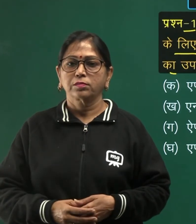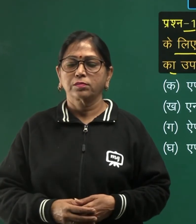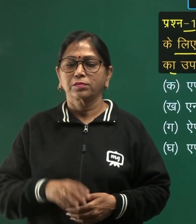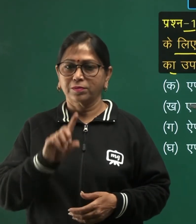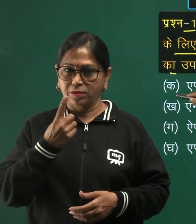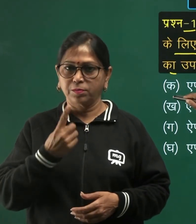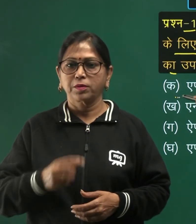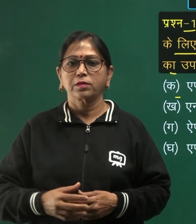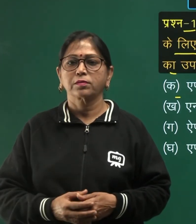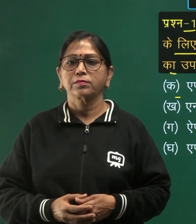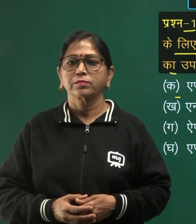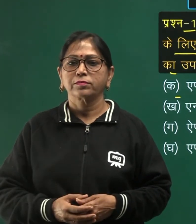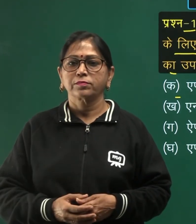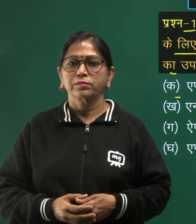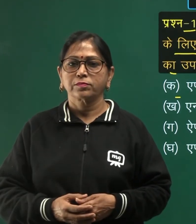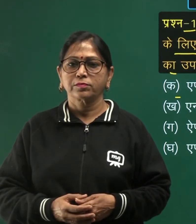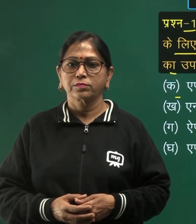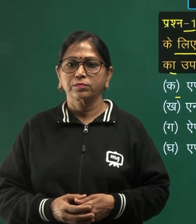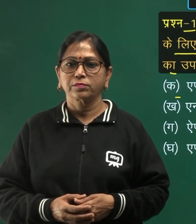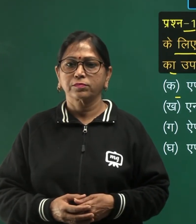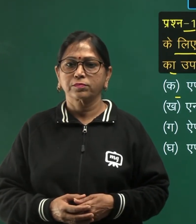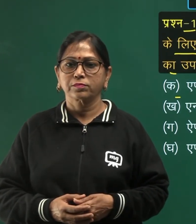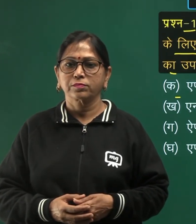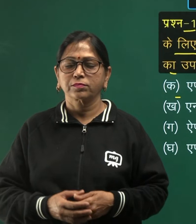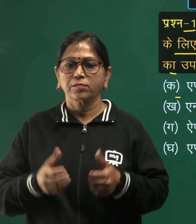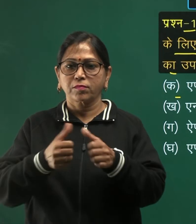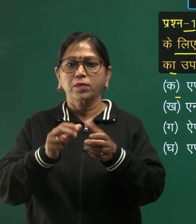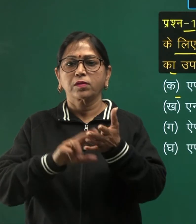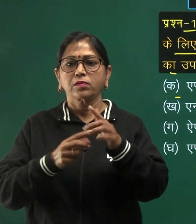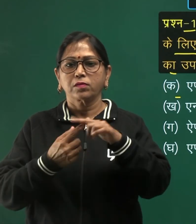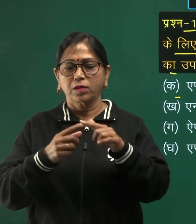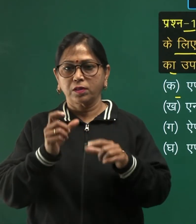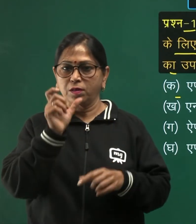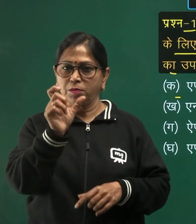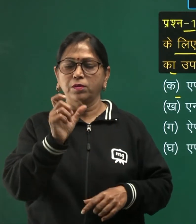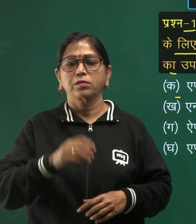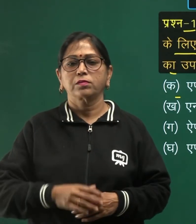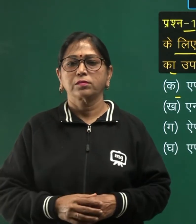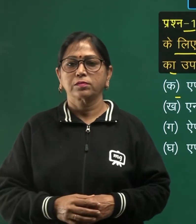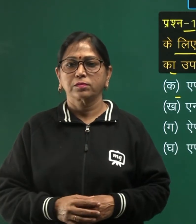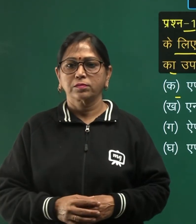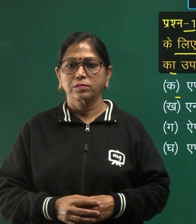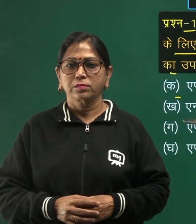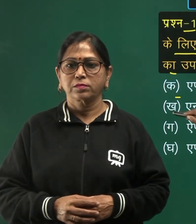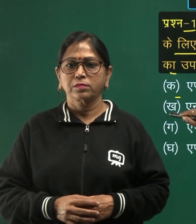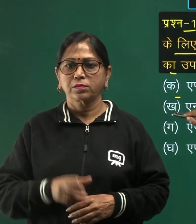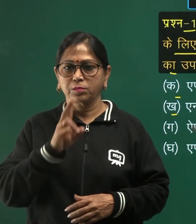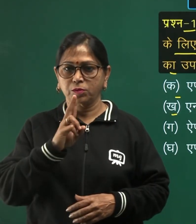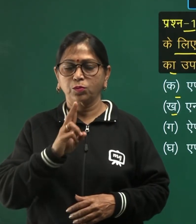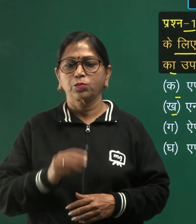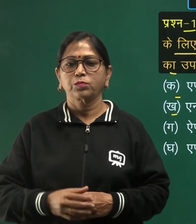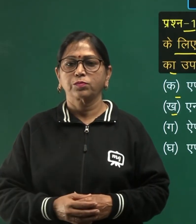उपयोग होता है नंबर 1 एंटीबायोटिक prtijaivik